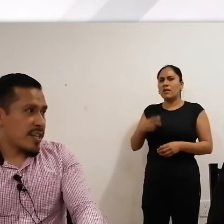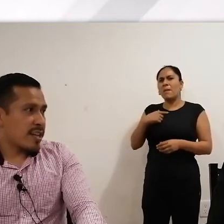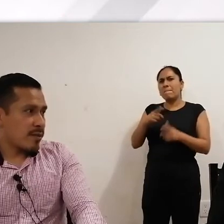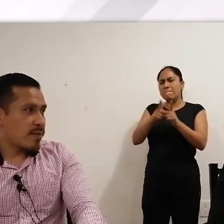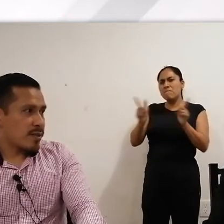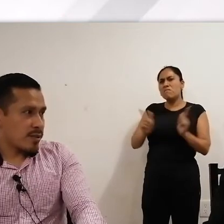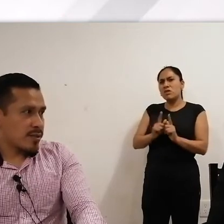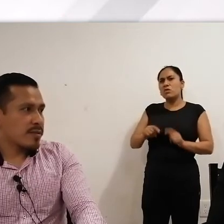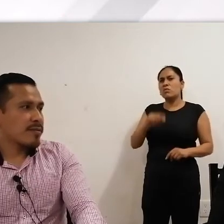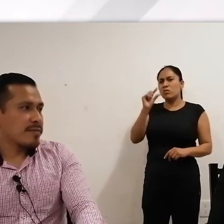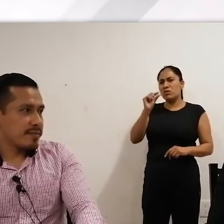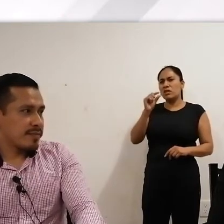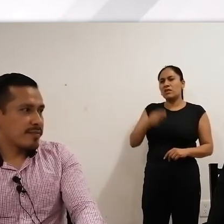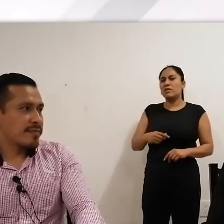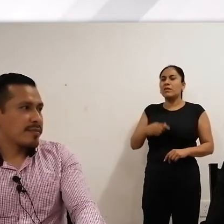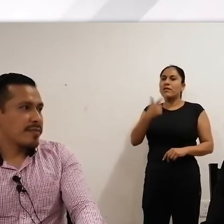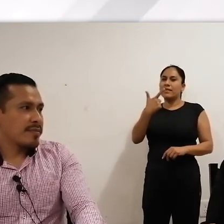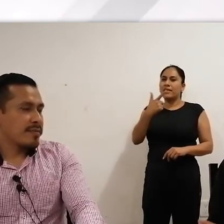son 7 alumnos.